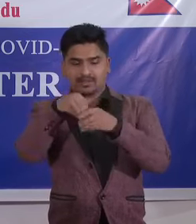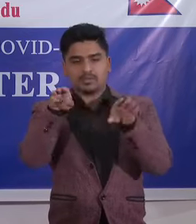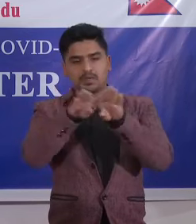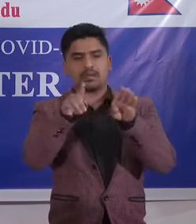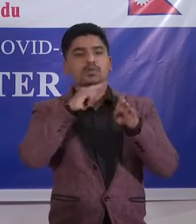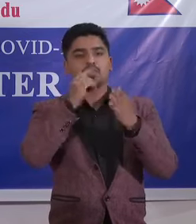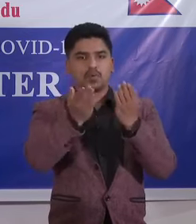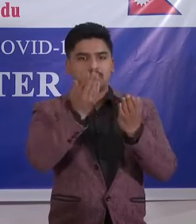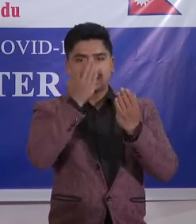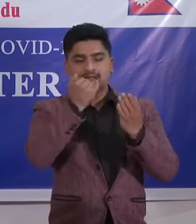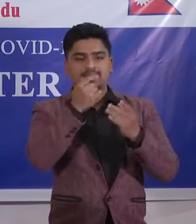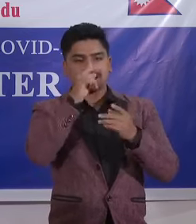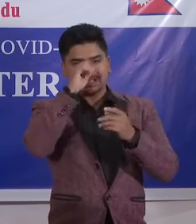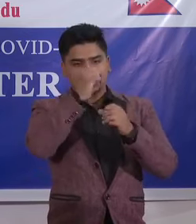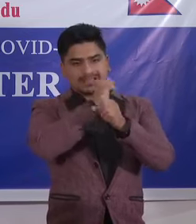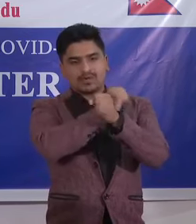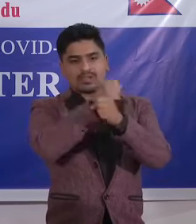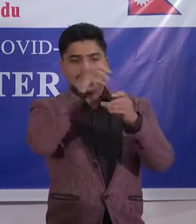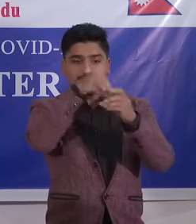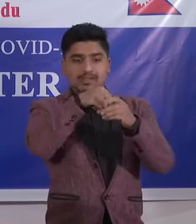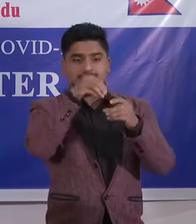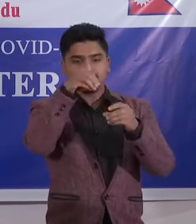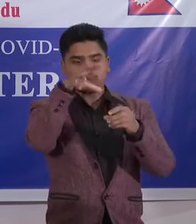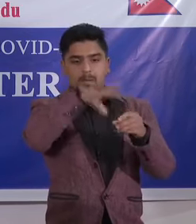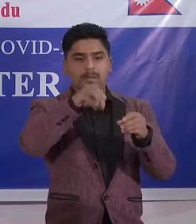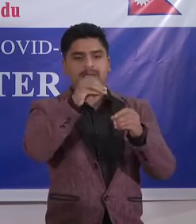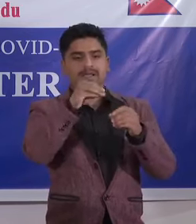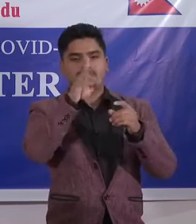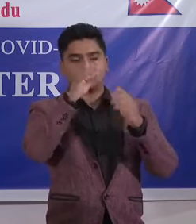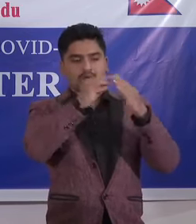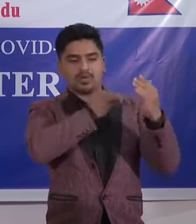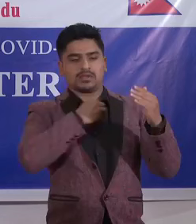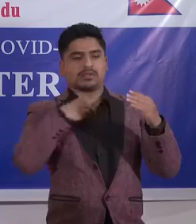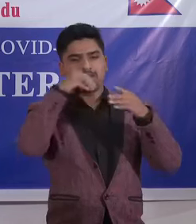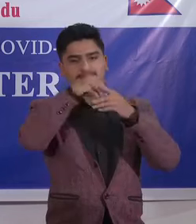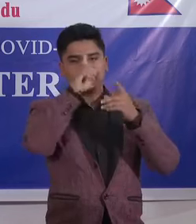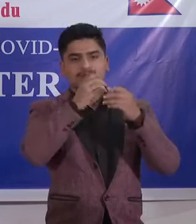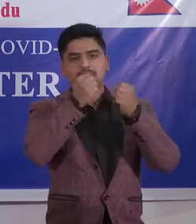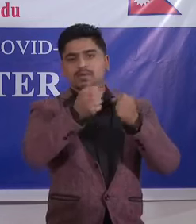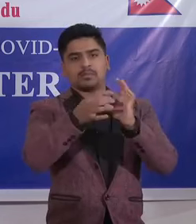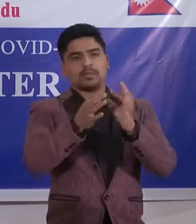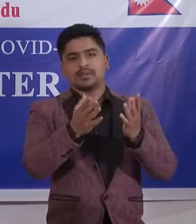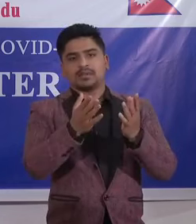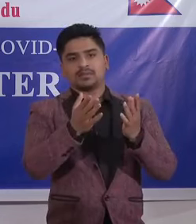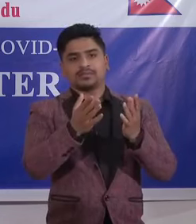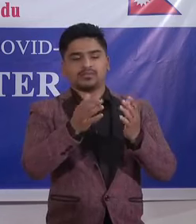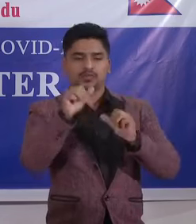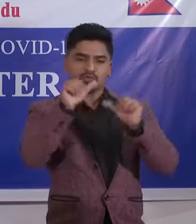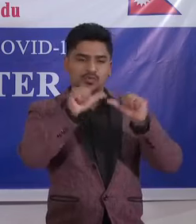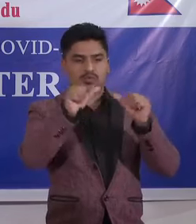आसी लेशन